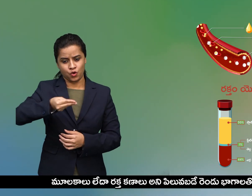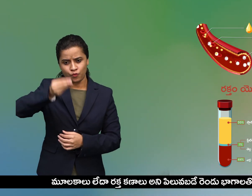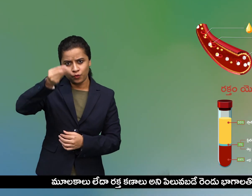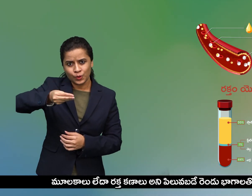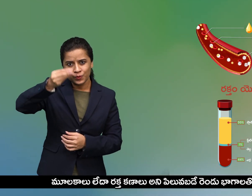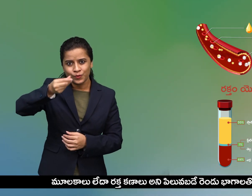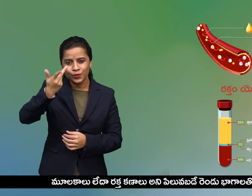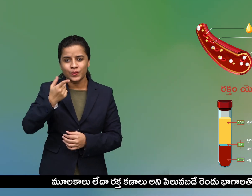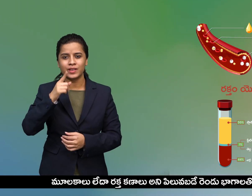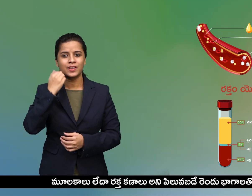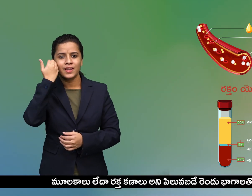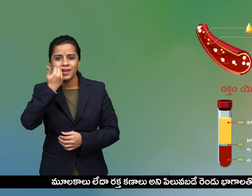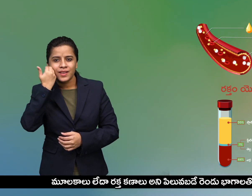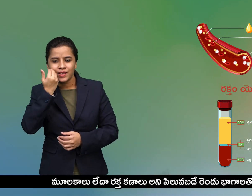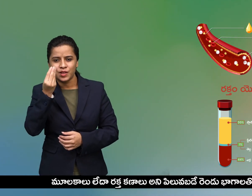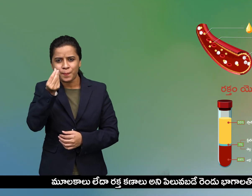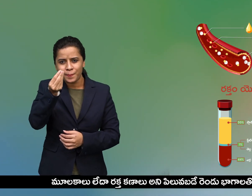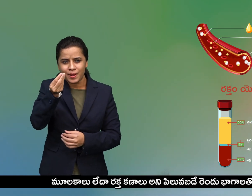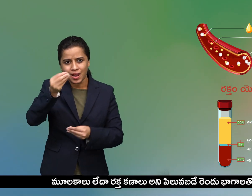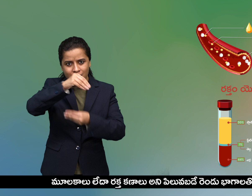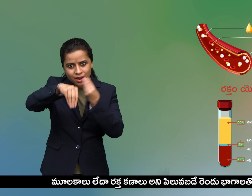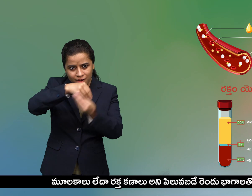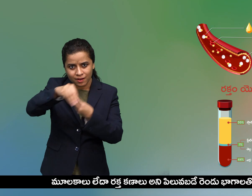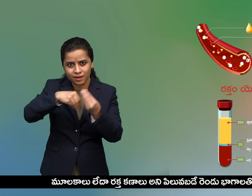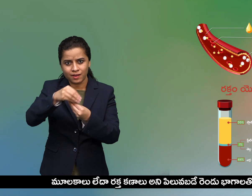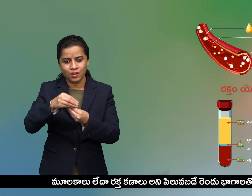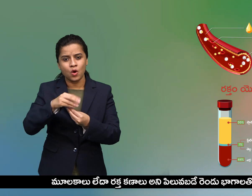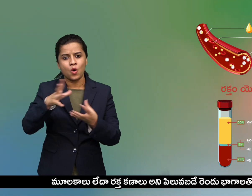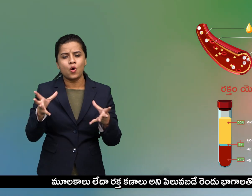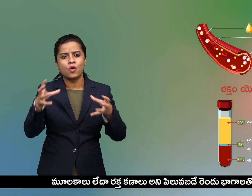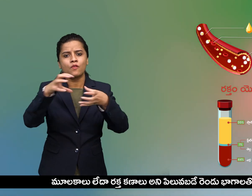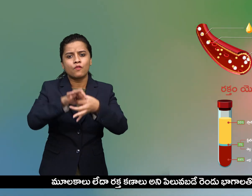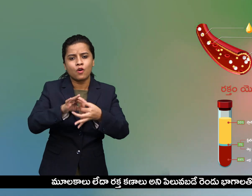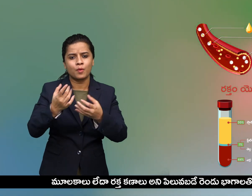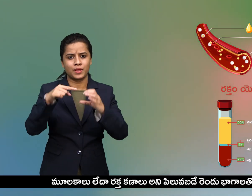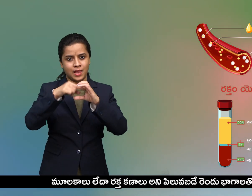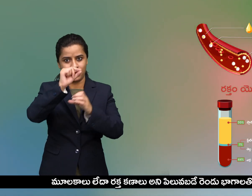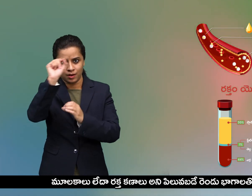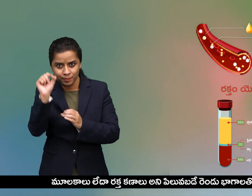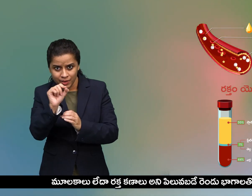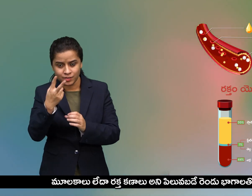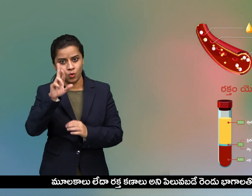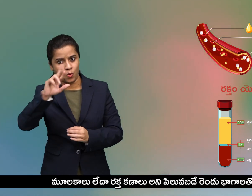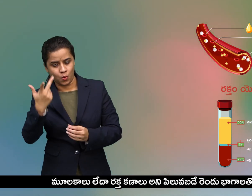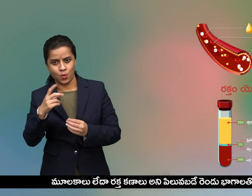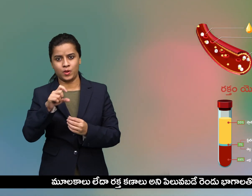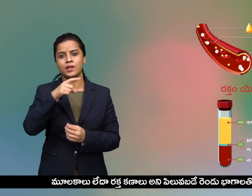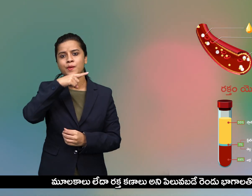మూలకాలు లేదా రక్త కణాలు అని పిలువబడే 2 భాగాలతో కూడి ఉంటుంది.